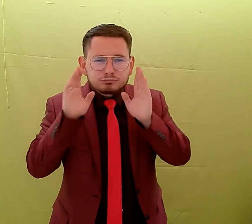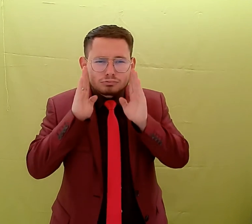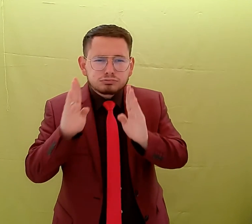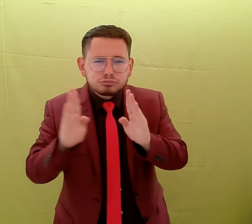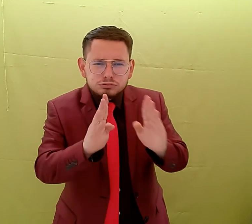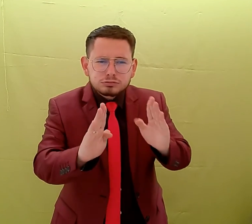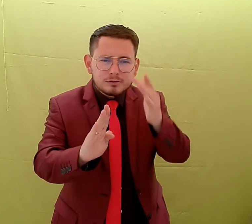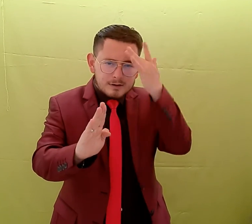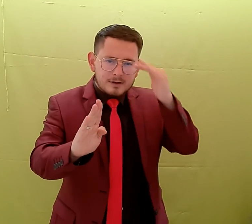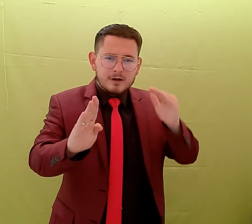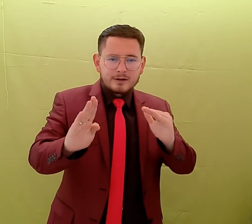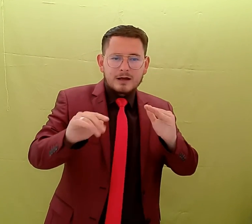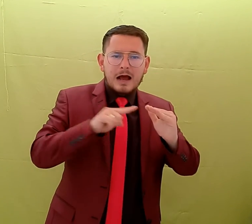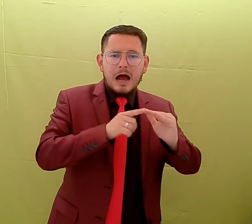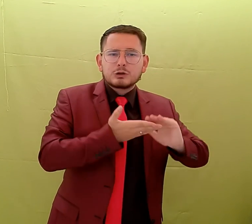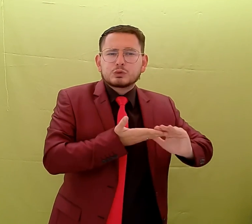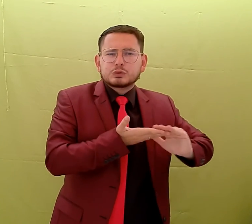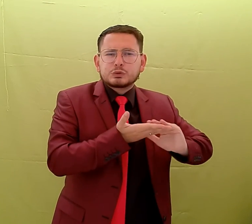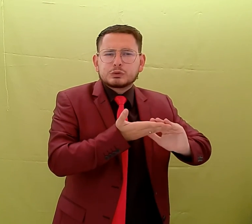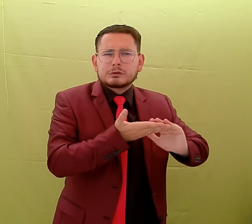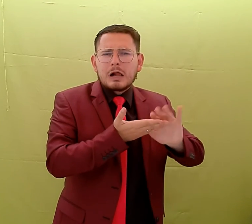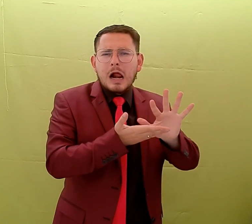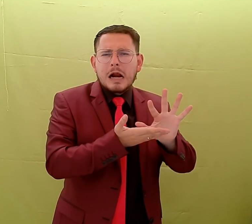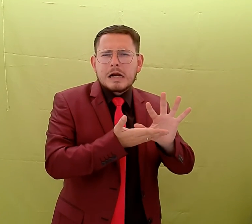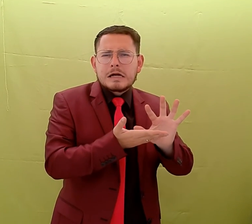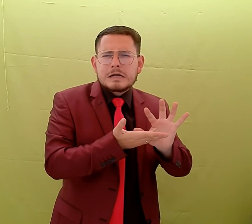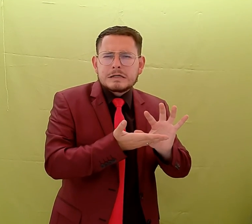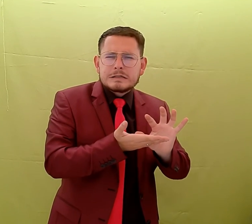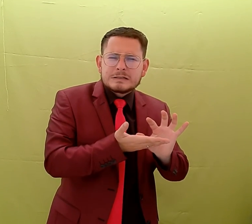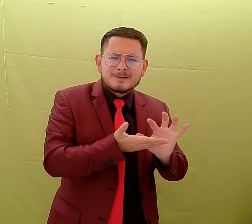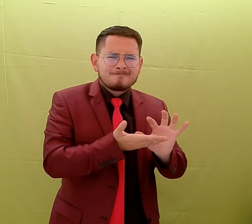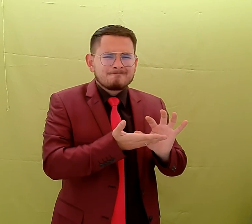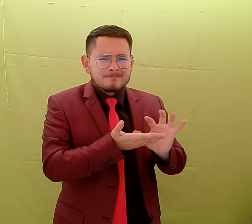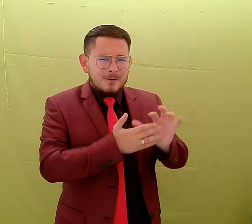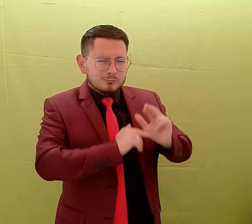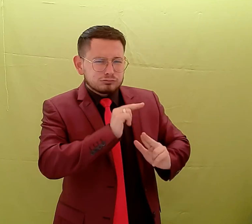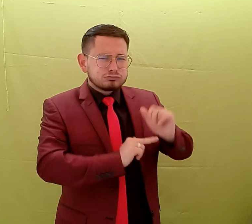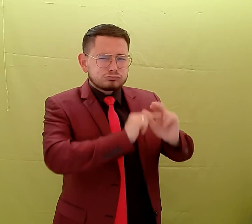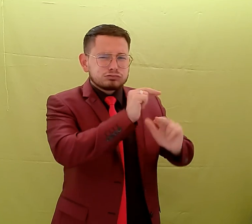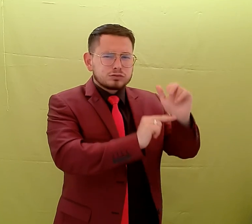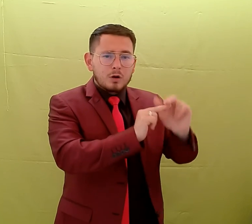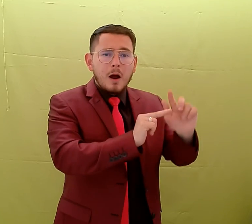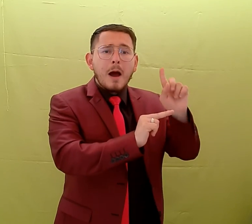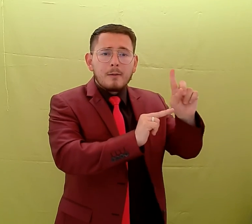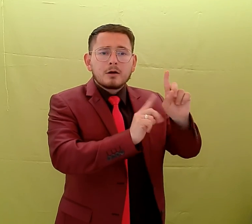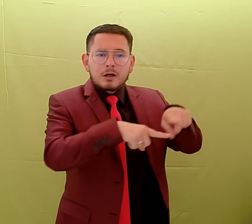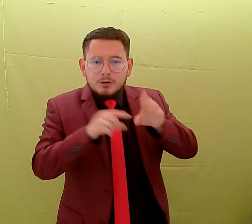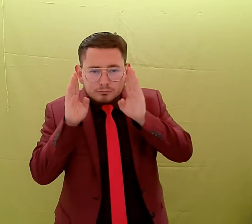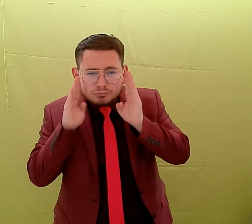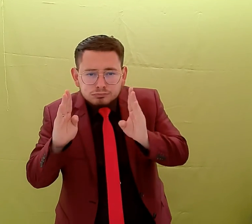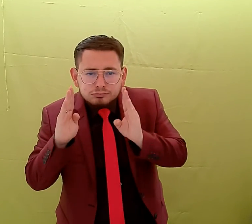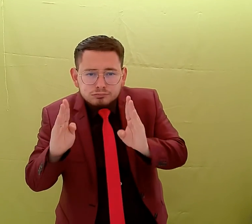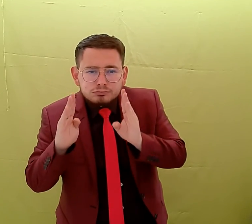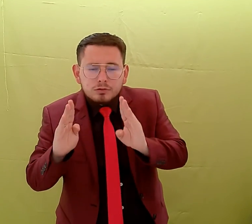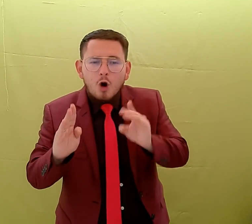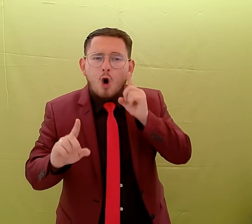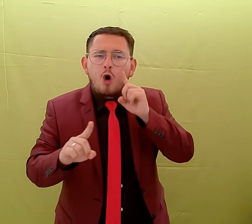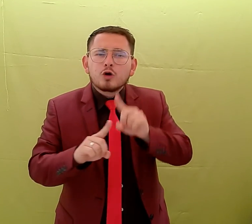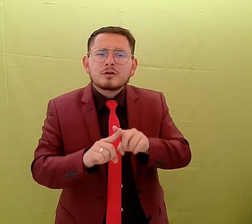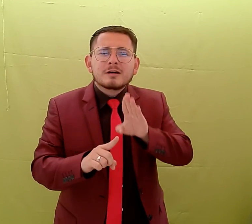Sabemos que muchas construcciones están en casas y que el objetivo es adecuarlo realmente a que tanto el profesional, el cliente interno, como el